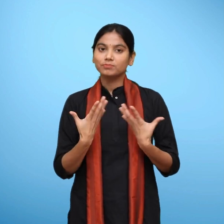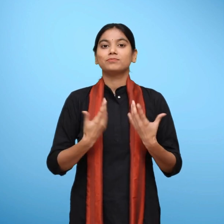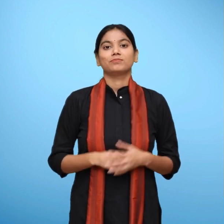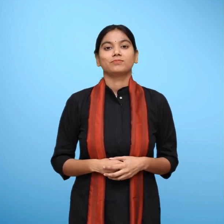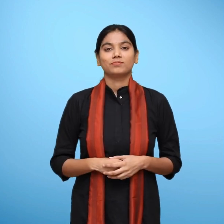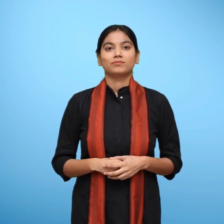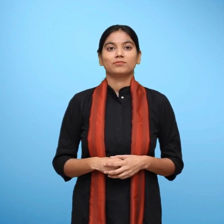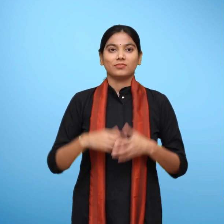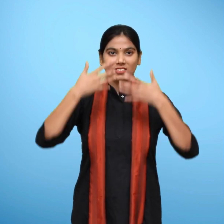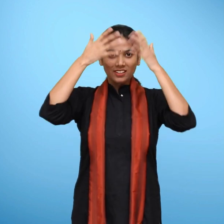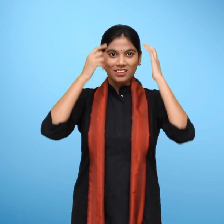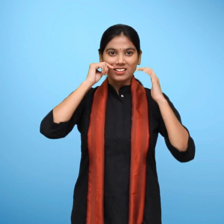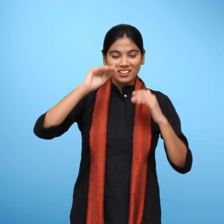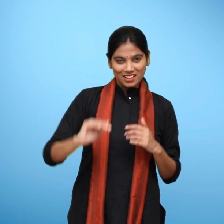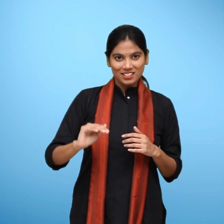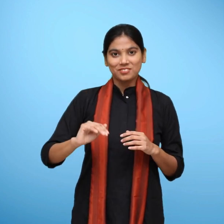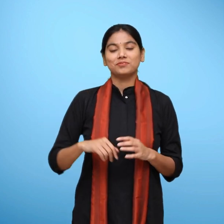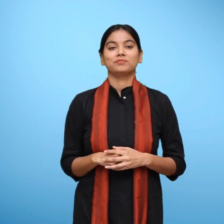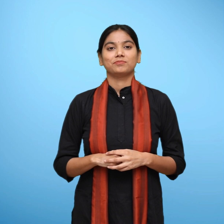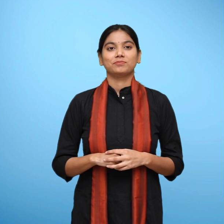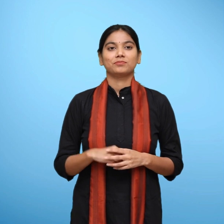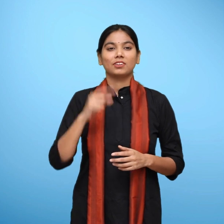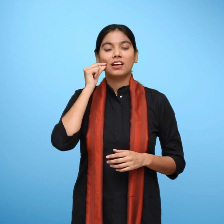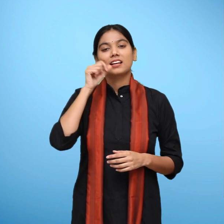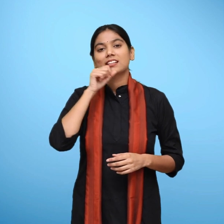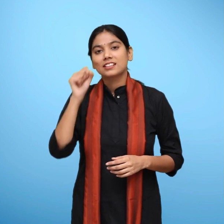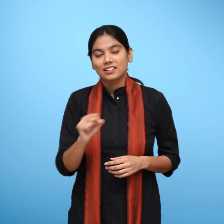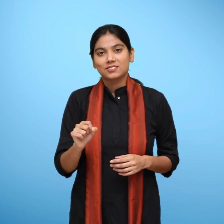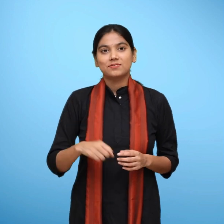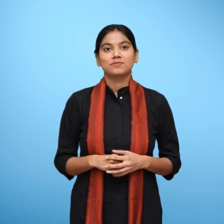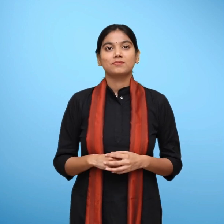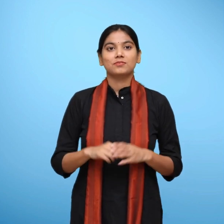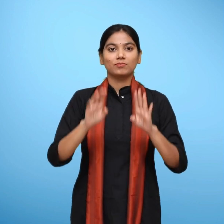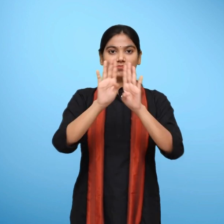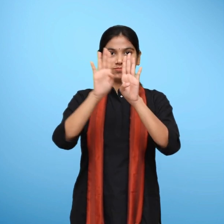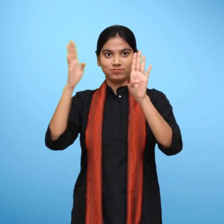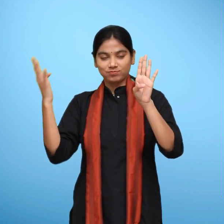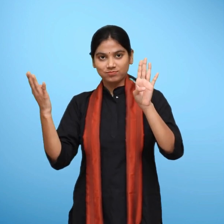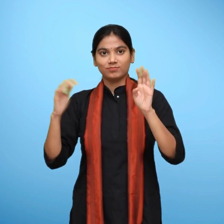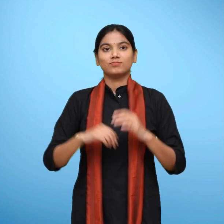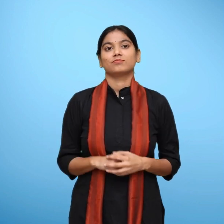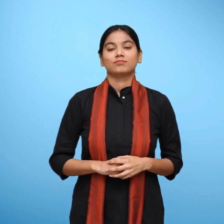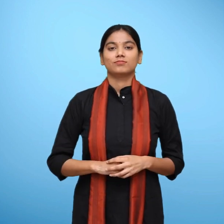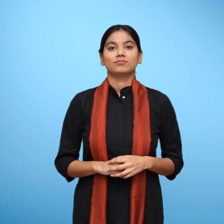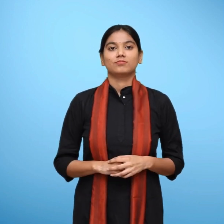था दिवाकर दादाजी दरवाजा